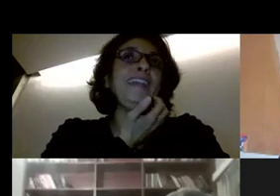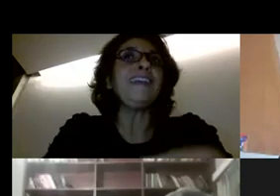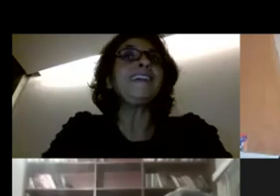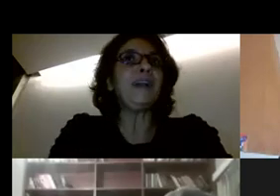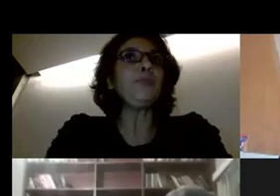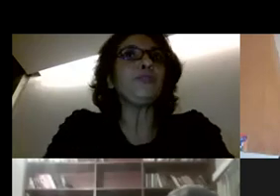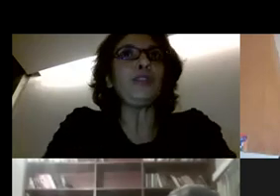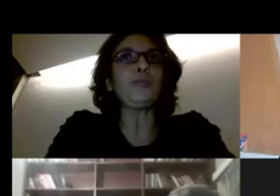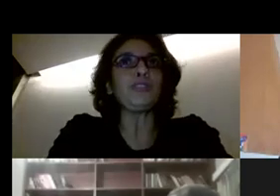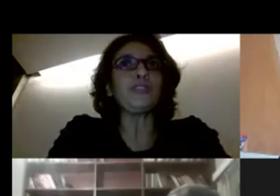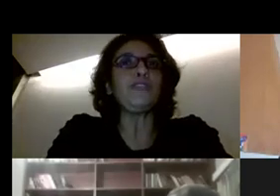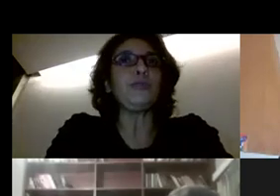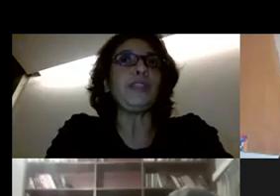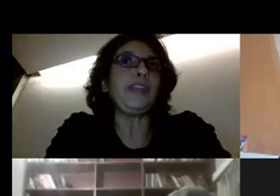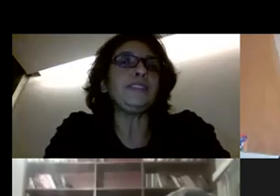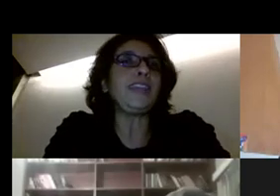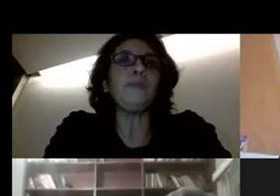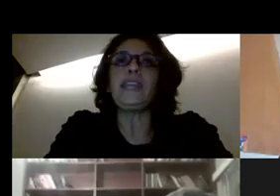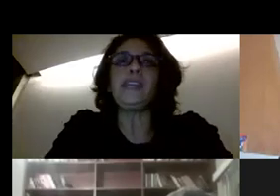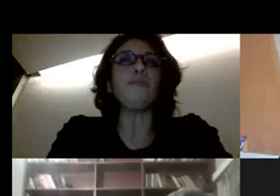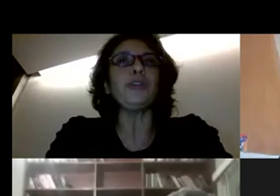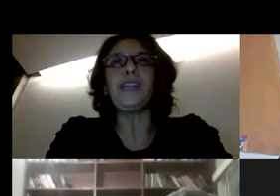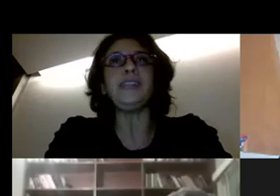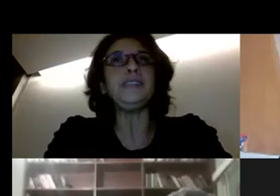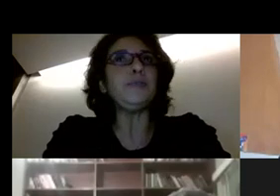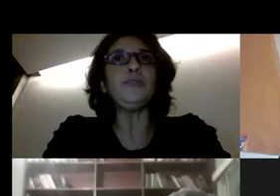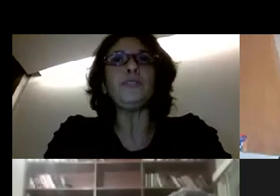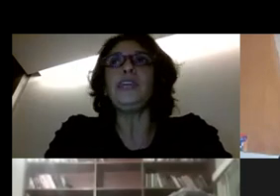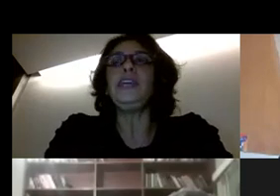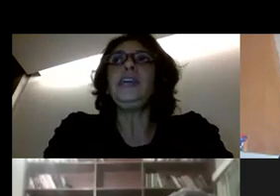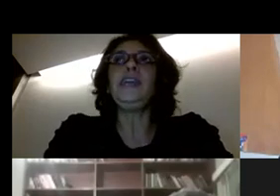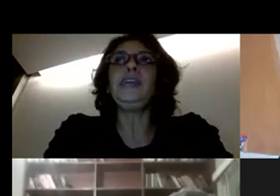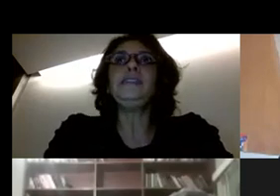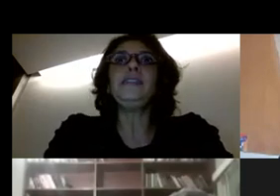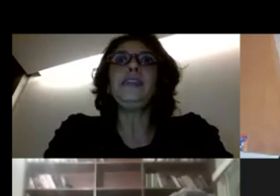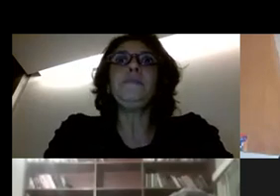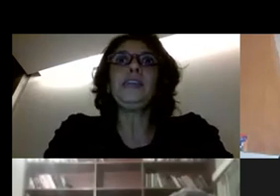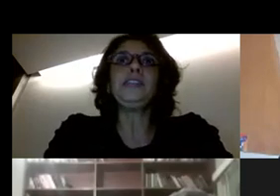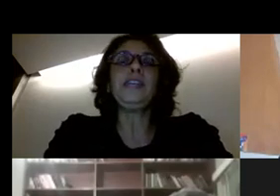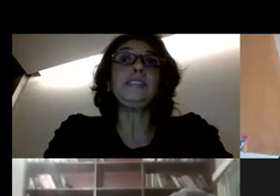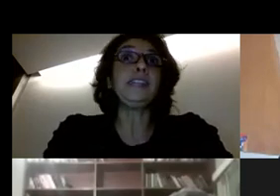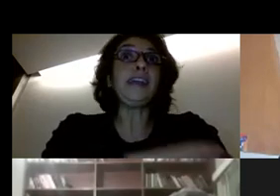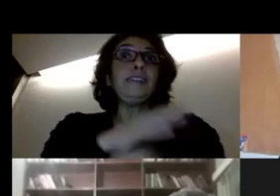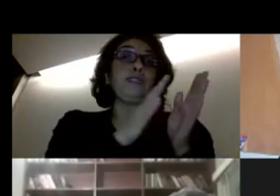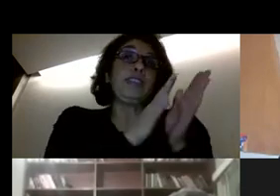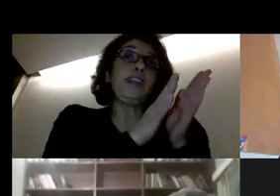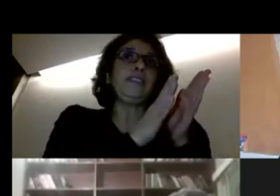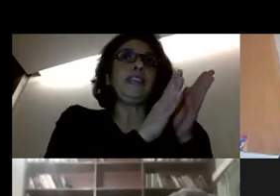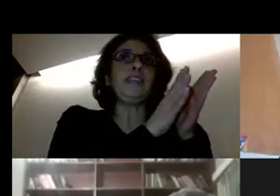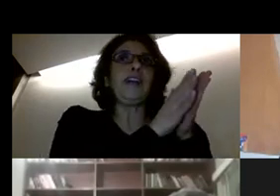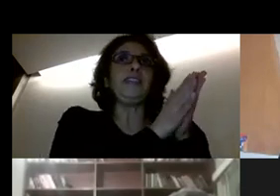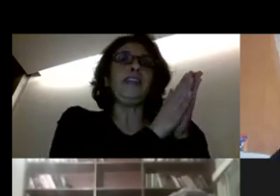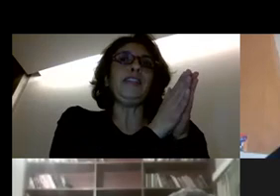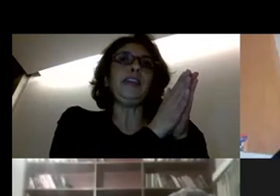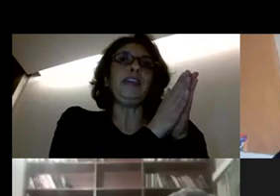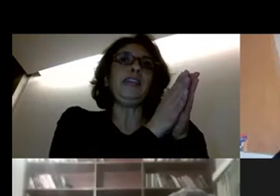que hay cambios en los procesos de fluidez, es decir, hay cambios clarísimos entre signantes o señantes